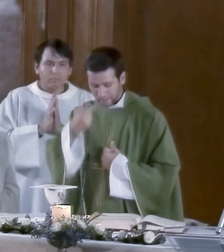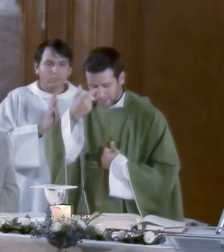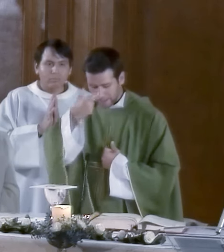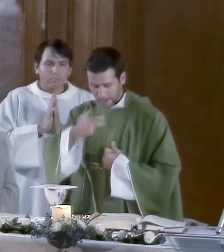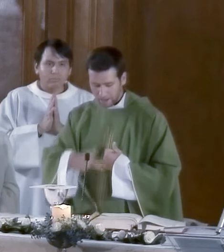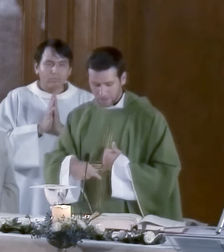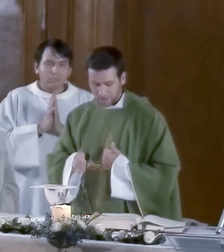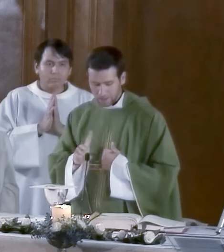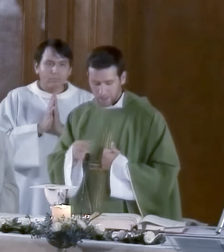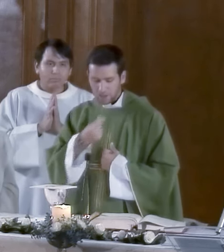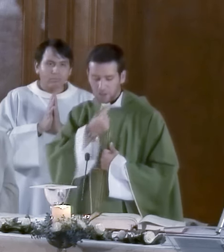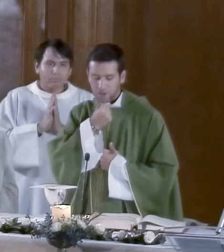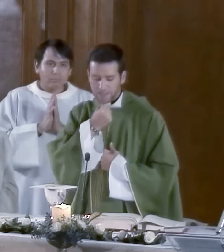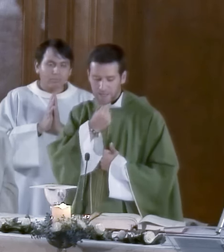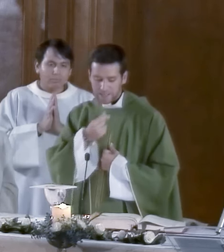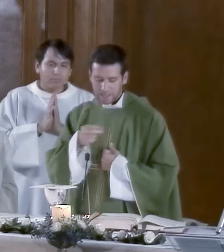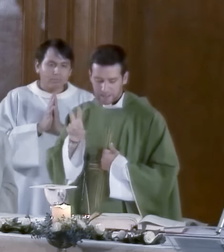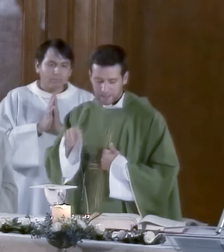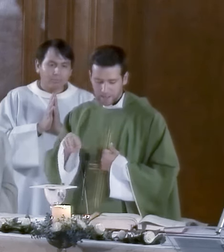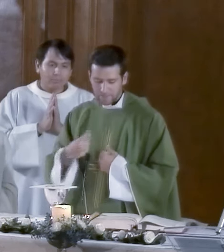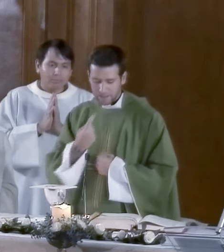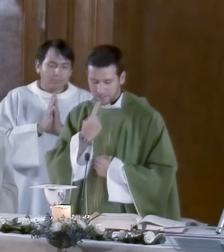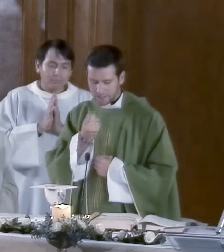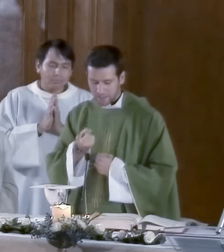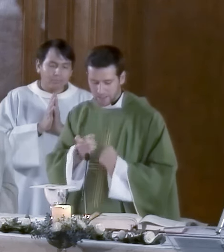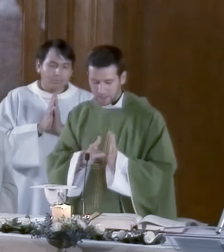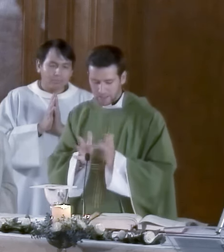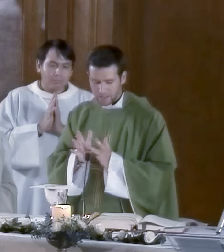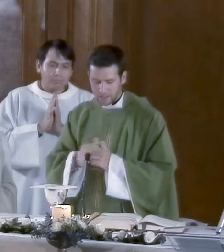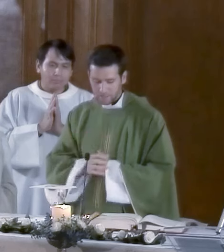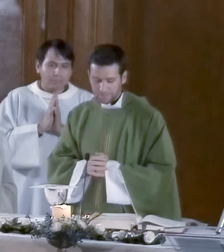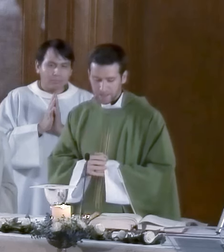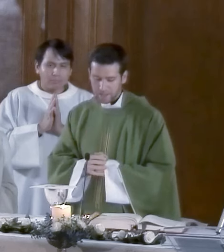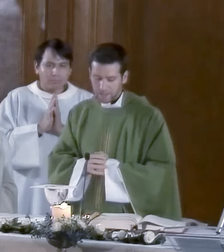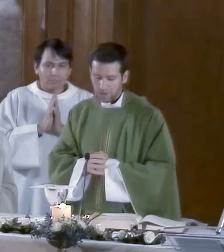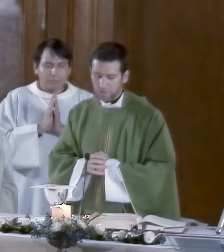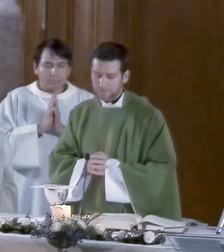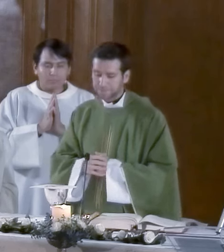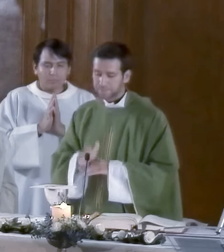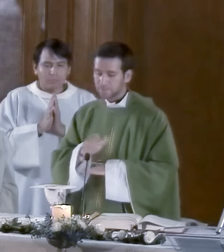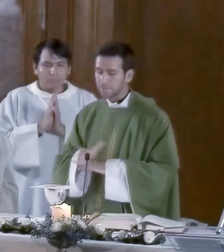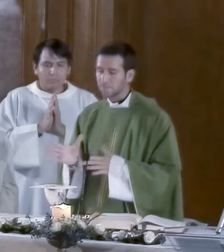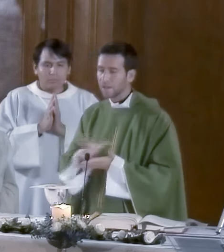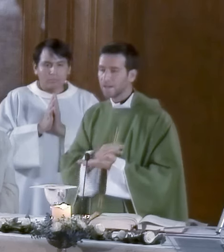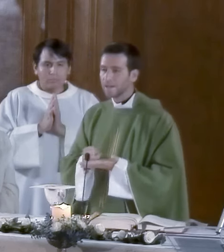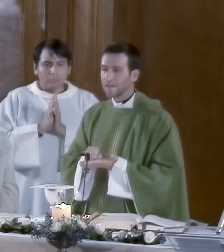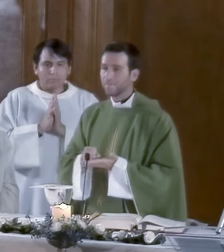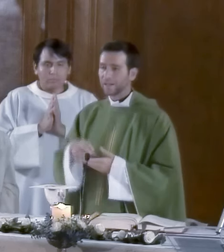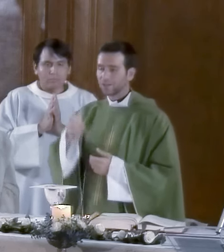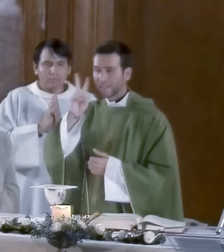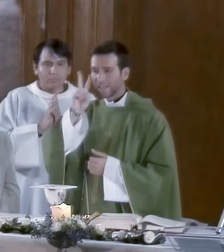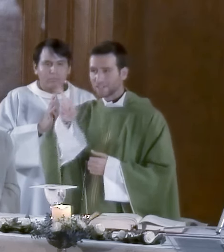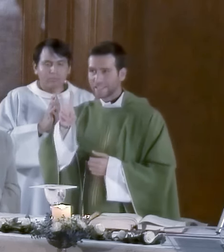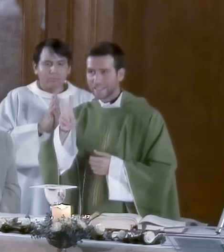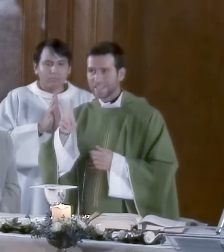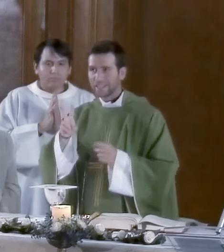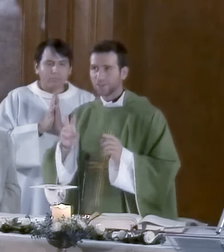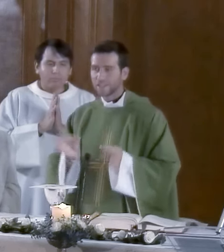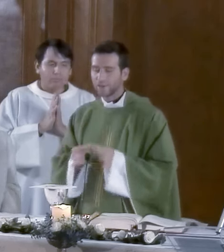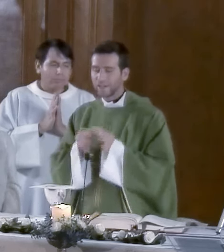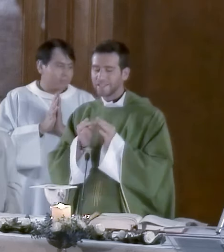cree en mí no tendrá sed jamás, dice el Señor. Para todos aquellos que